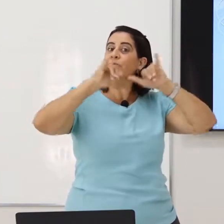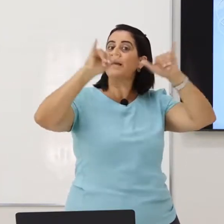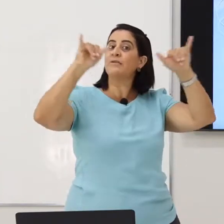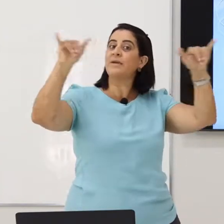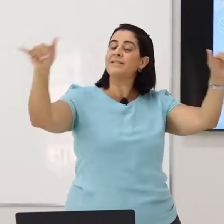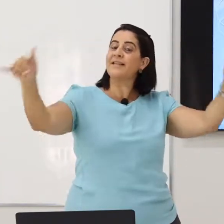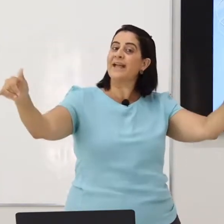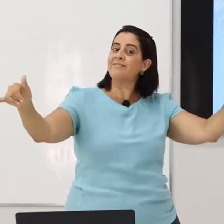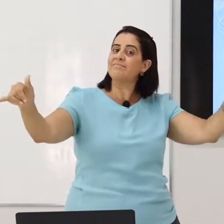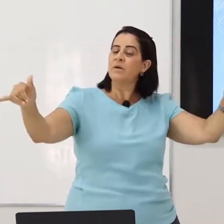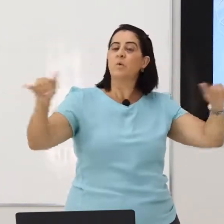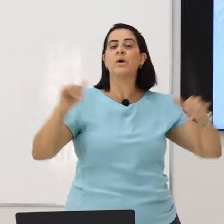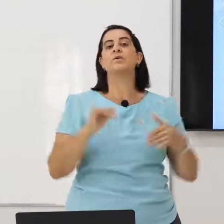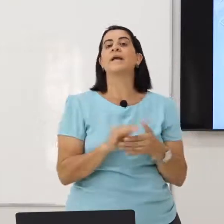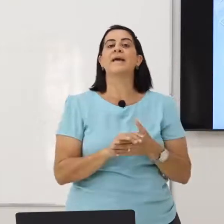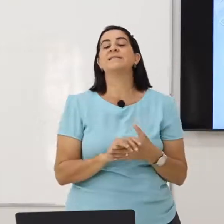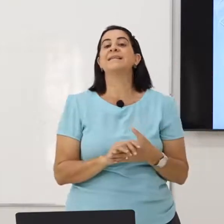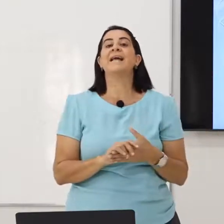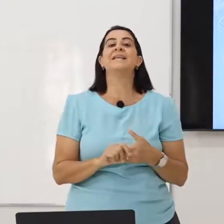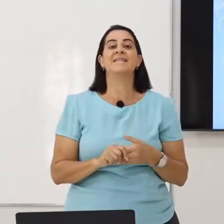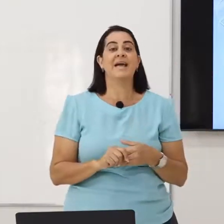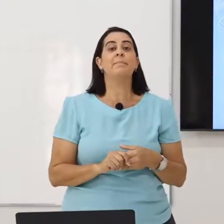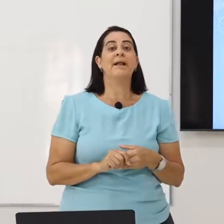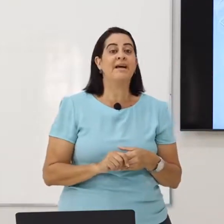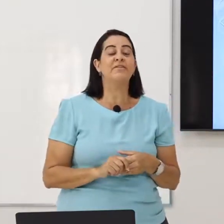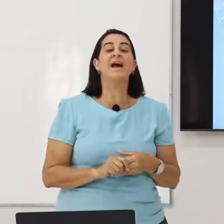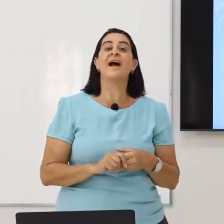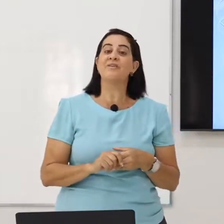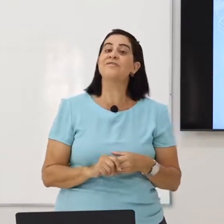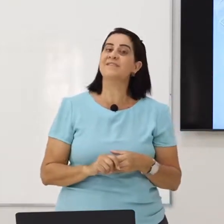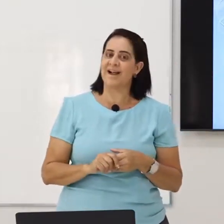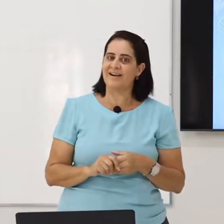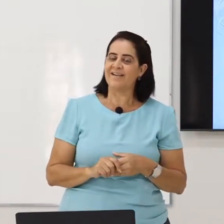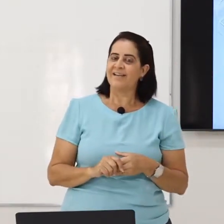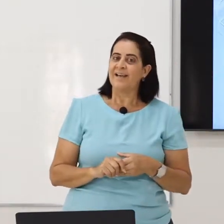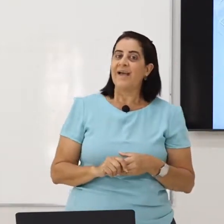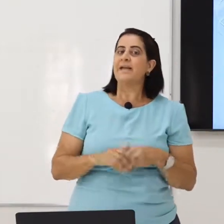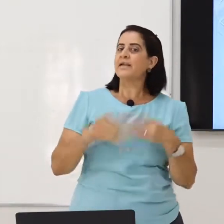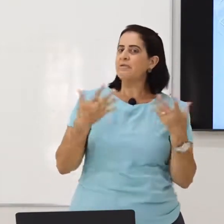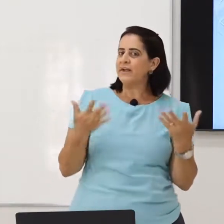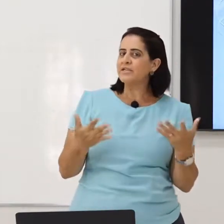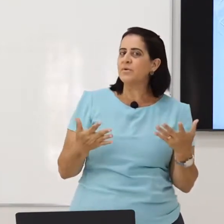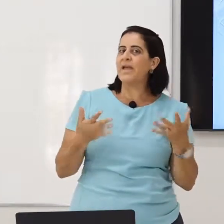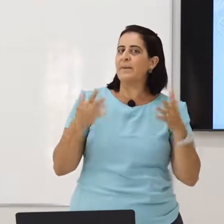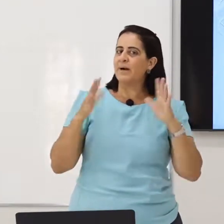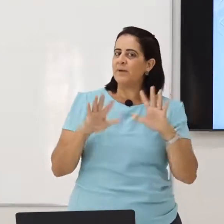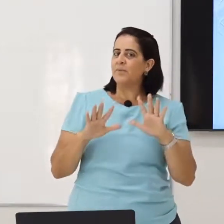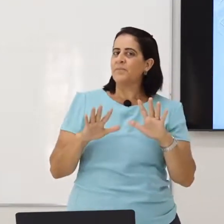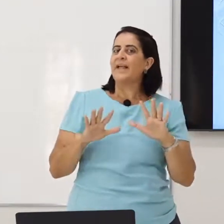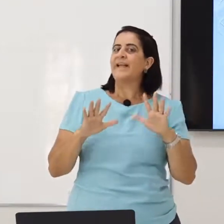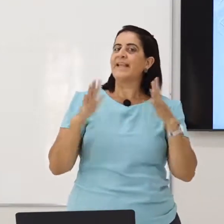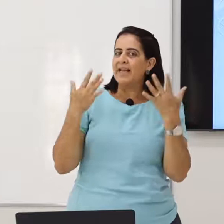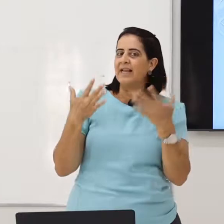movimento que tem quando eu quero sinalizar a palavra avisar. Então vejam que a mão tem